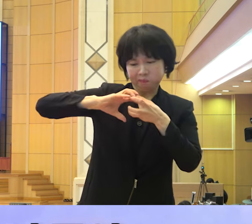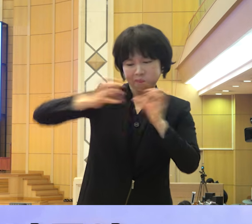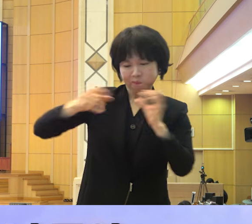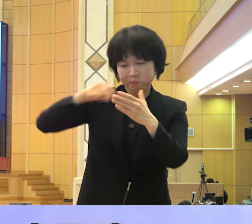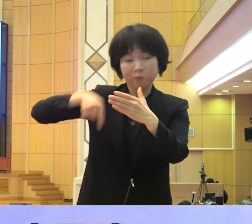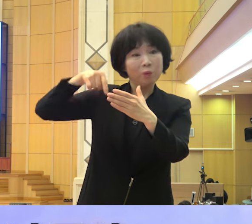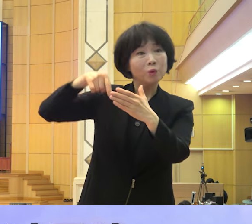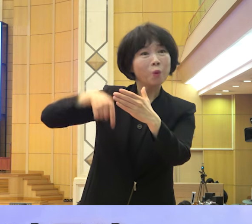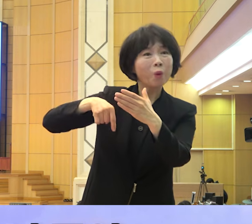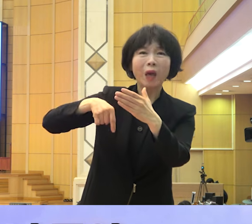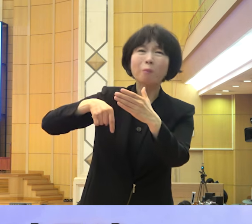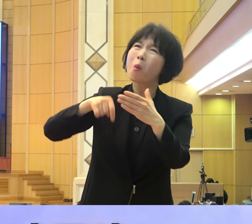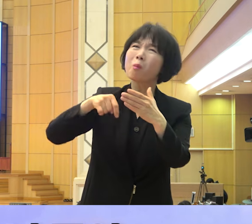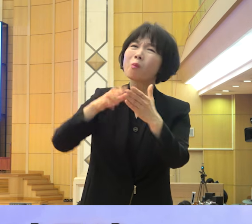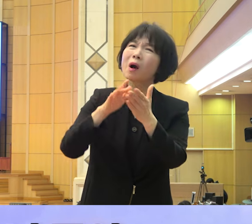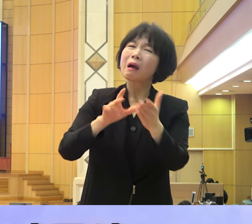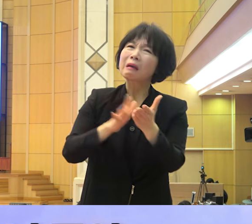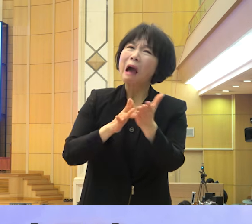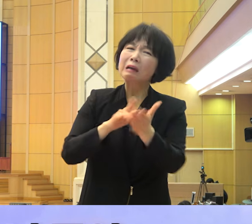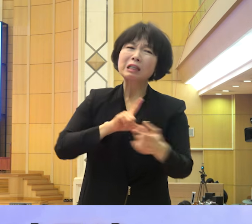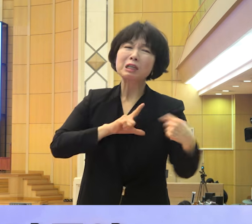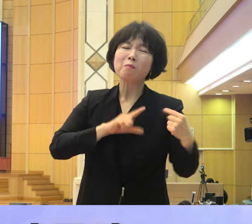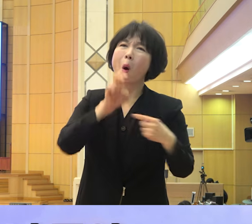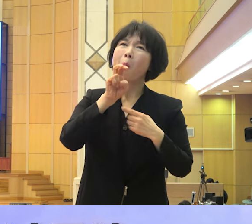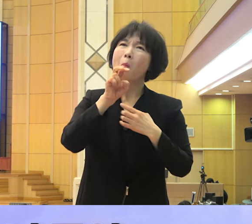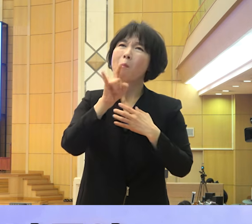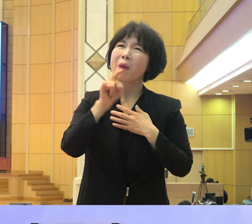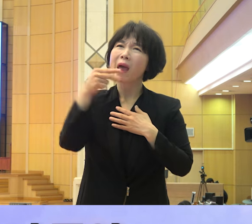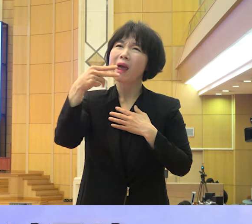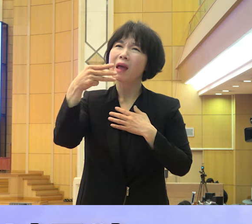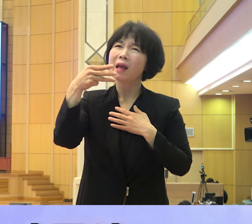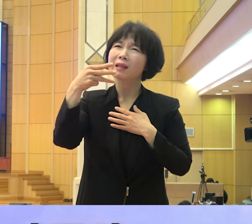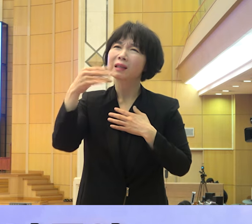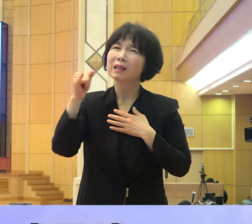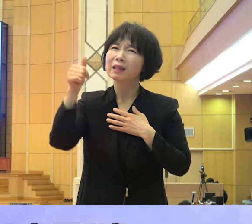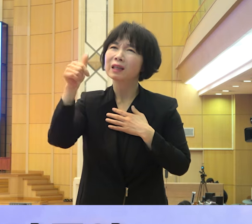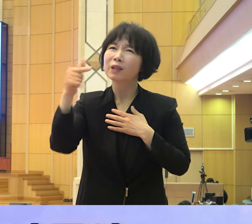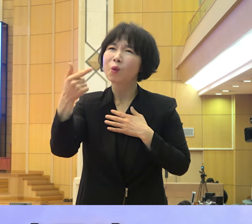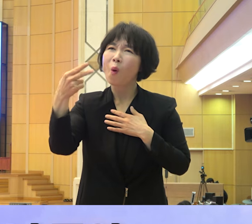들어있는 메티오닌, 요건 좀 제가 길어서 줄였어요.